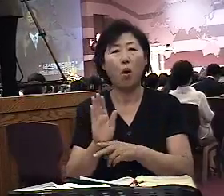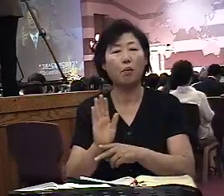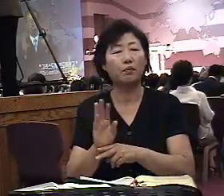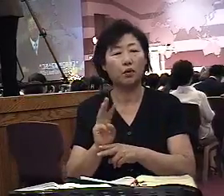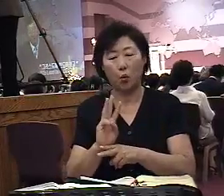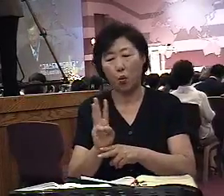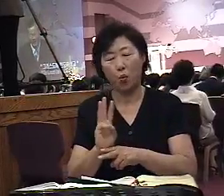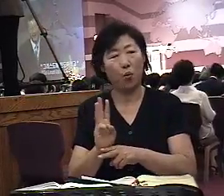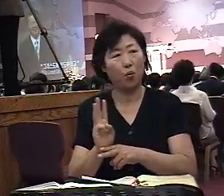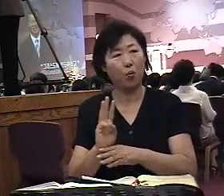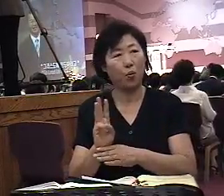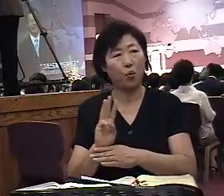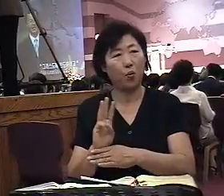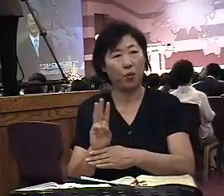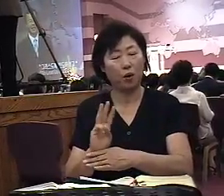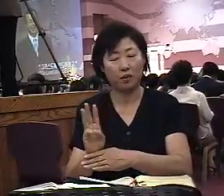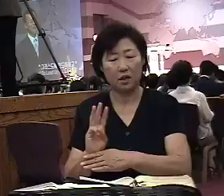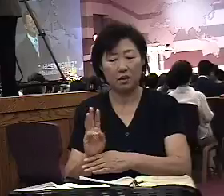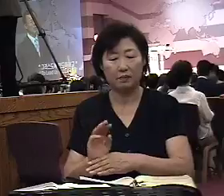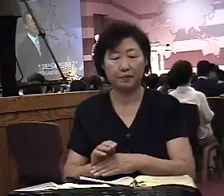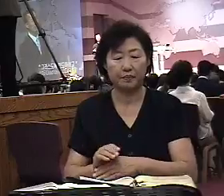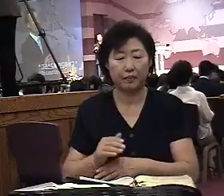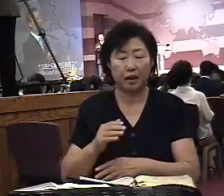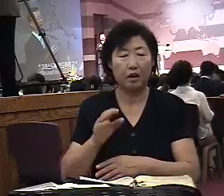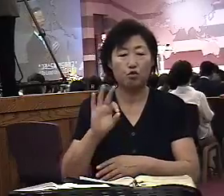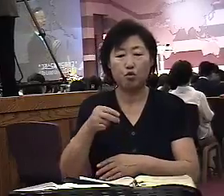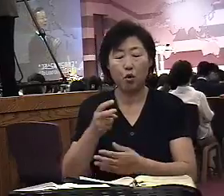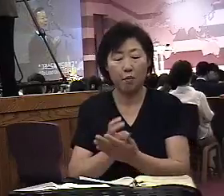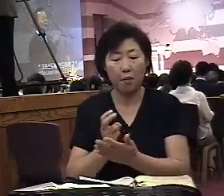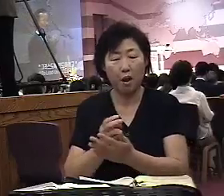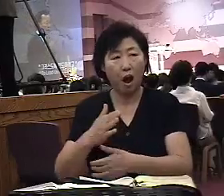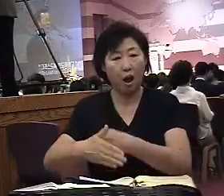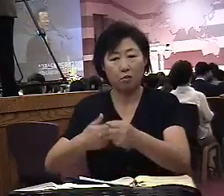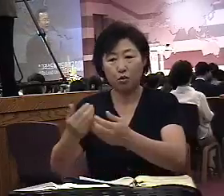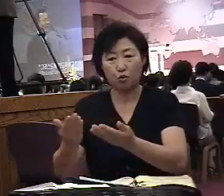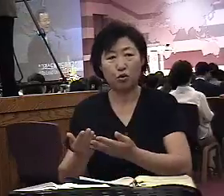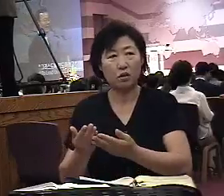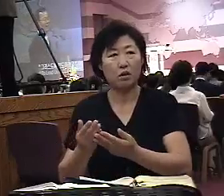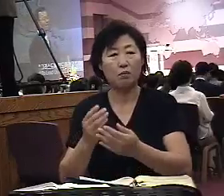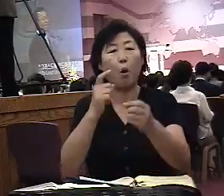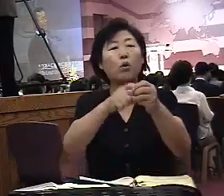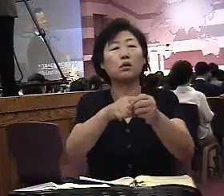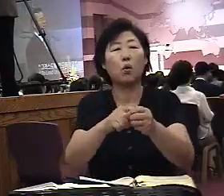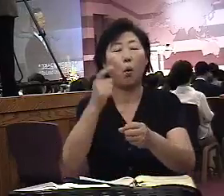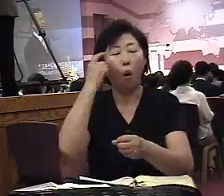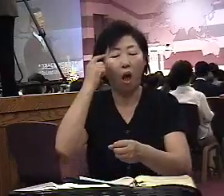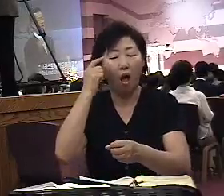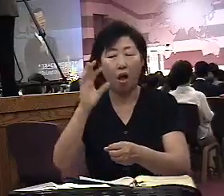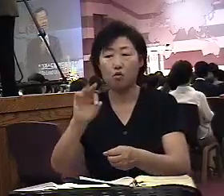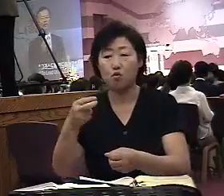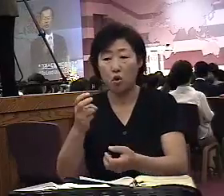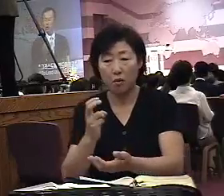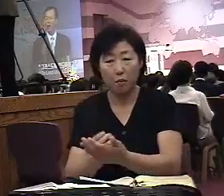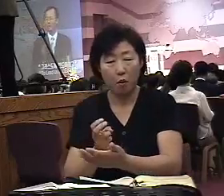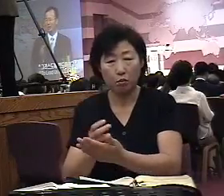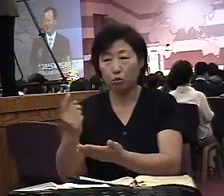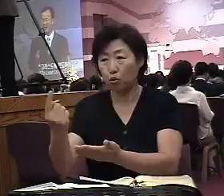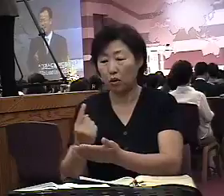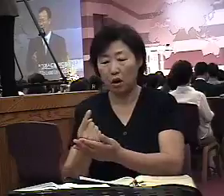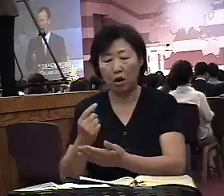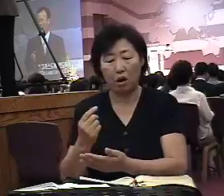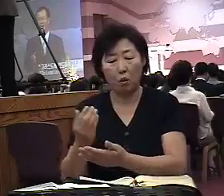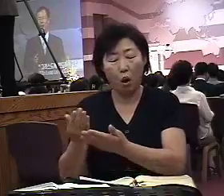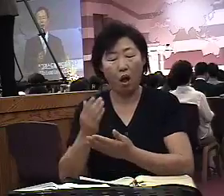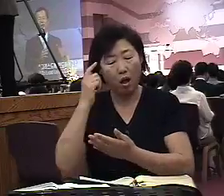주신 목적이 무엇인가? 하나님께서 율법을 우리에게 왜 주셨는가? 여러분 이 질문이